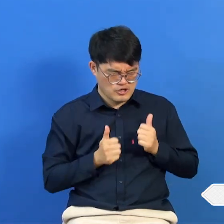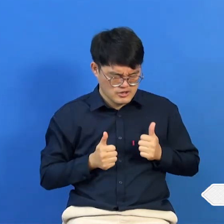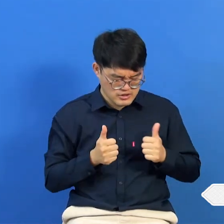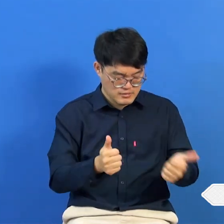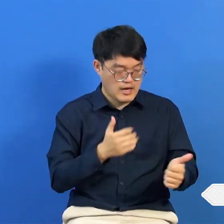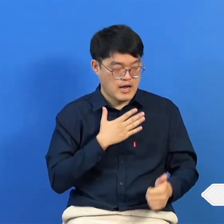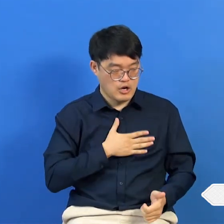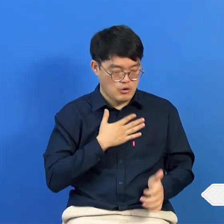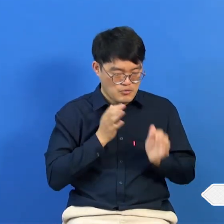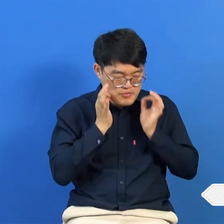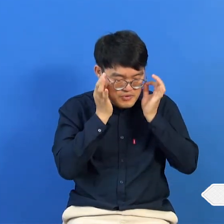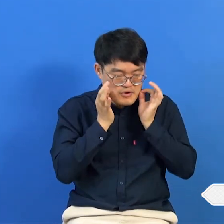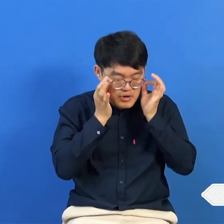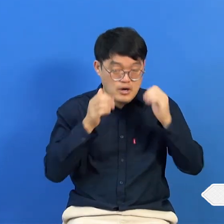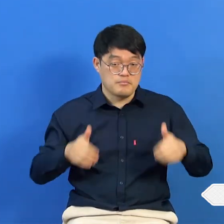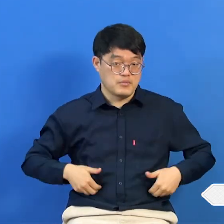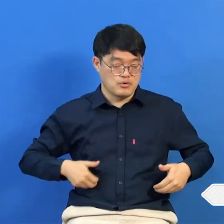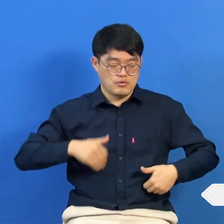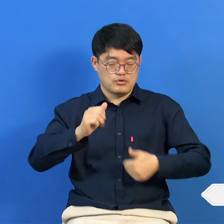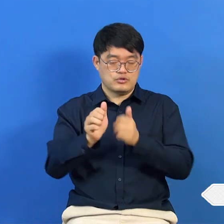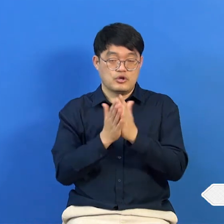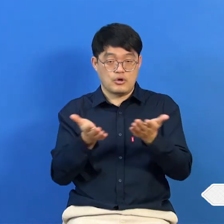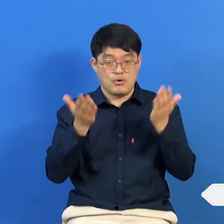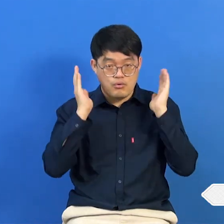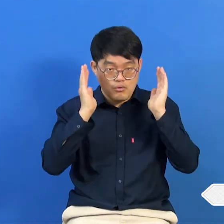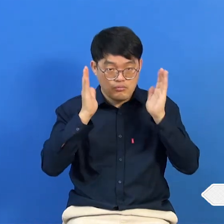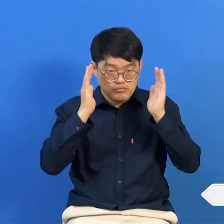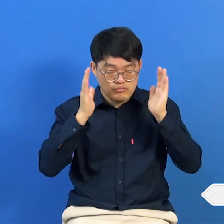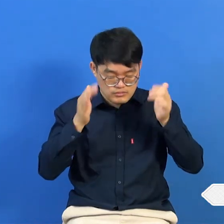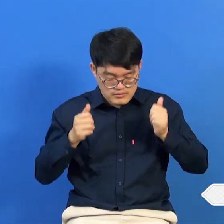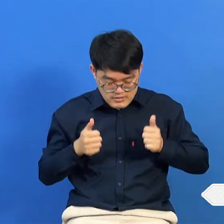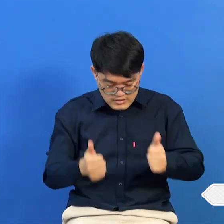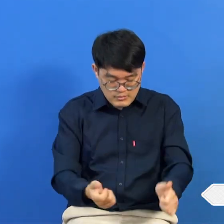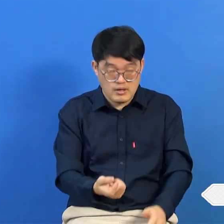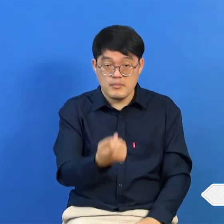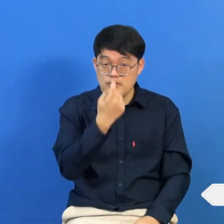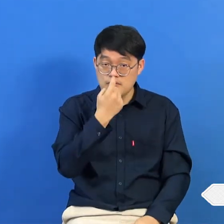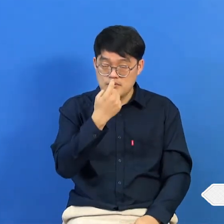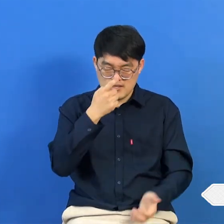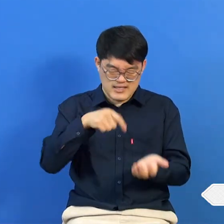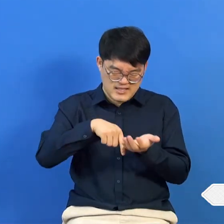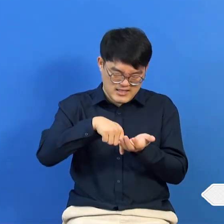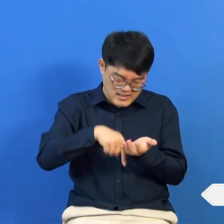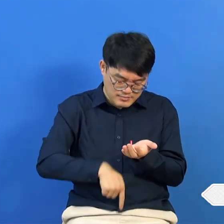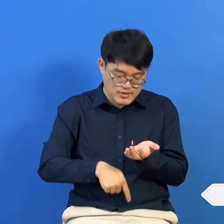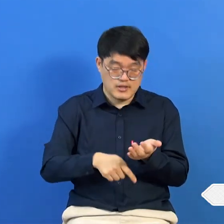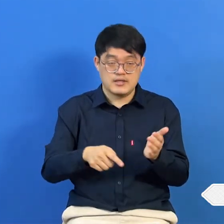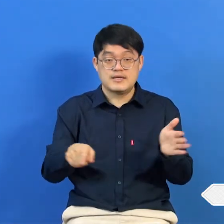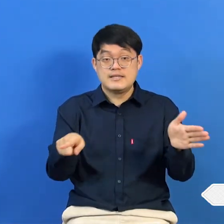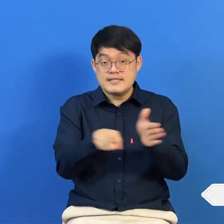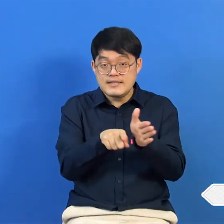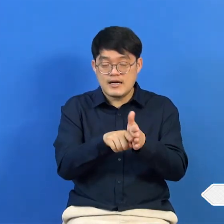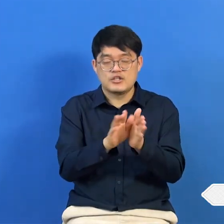됩니다. 성경 공부를 통해서 열심히 배우십시오. 깊이 있는 신앙 서적을 통해서